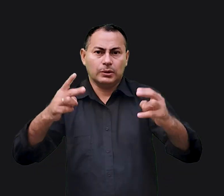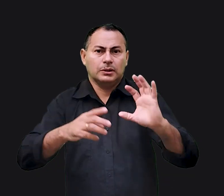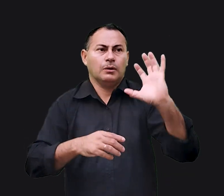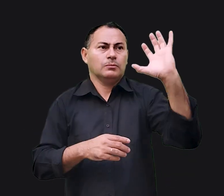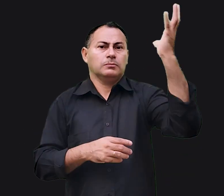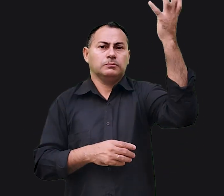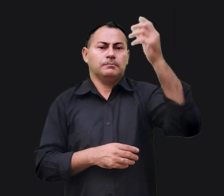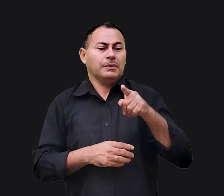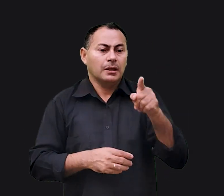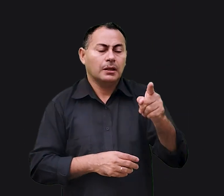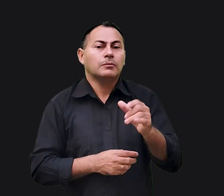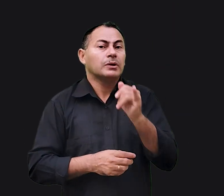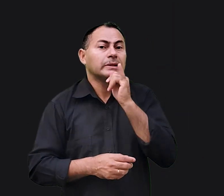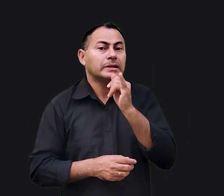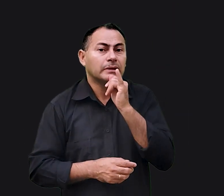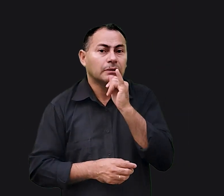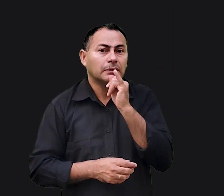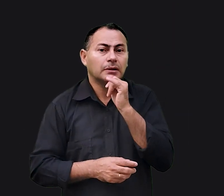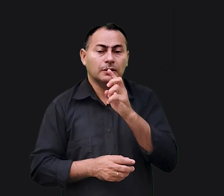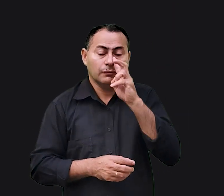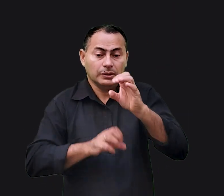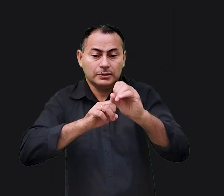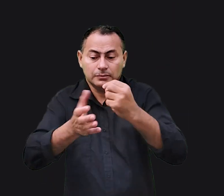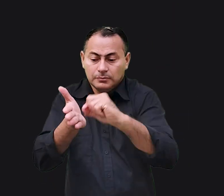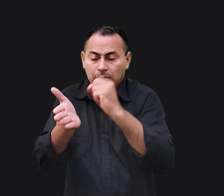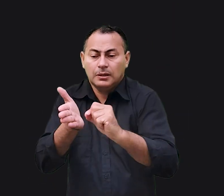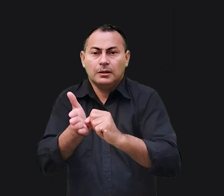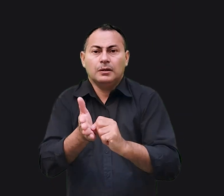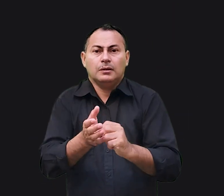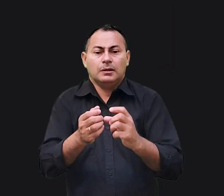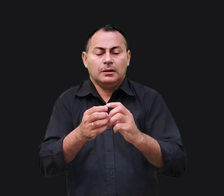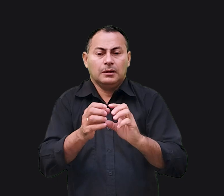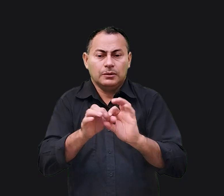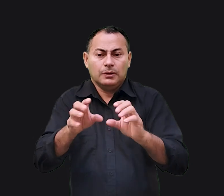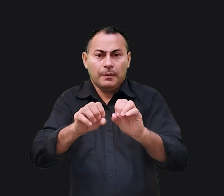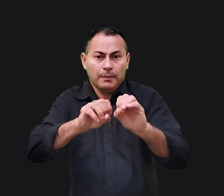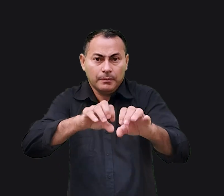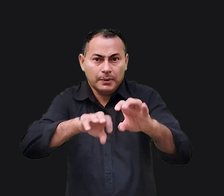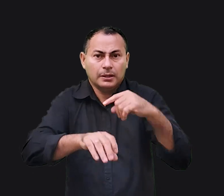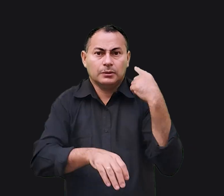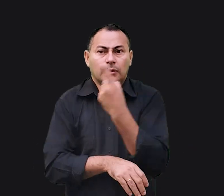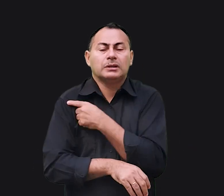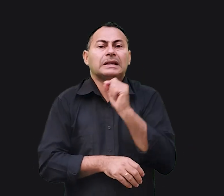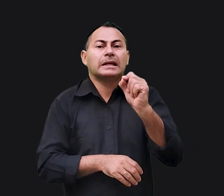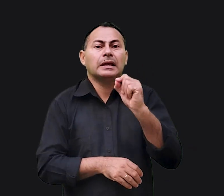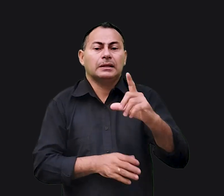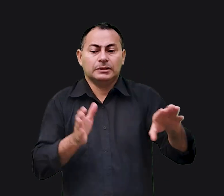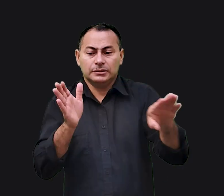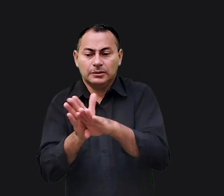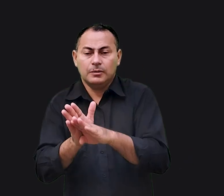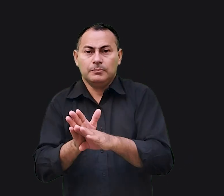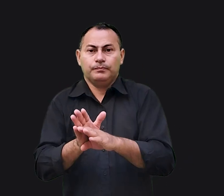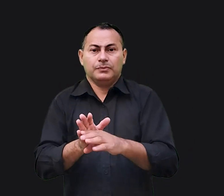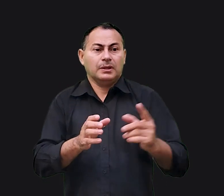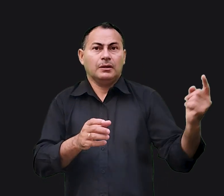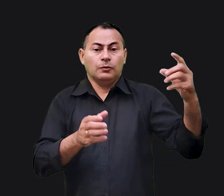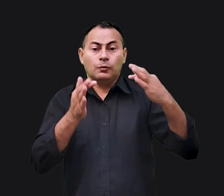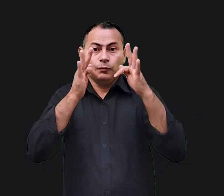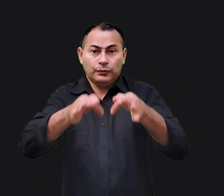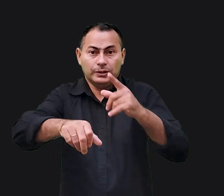coisas aconteceram a eles como exemplos e foram escritas como advertência para nós, sobre quem tem chegado o fim dos